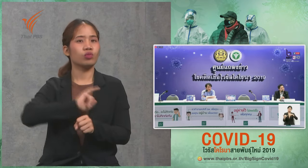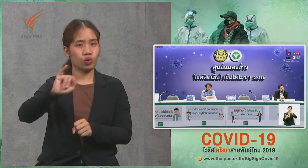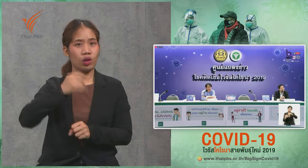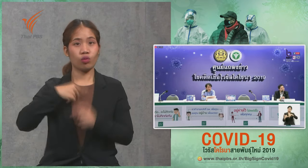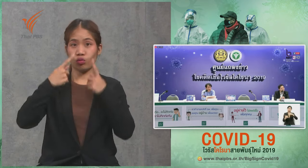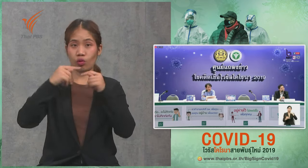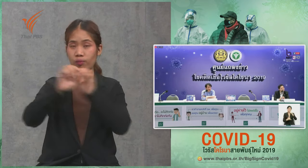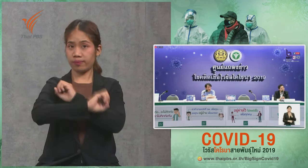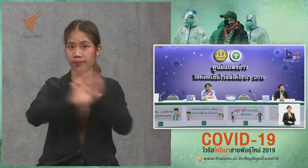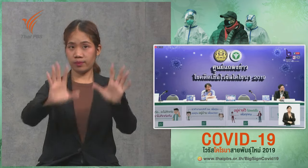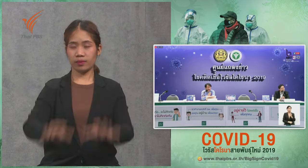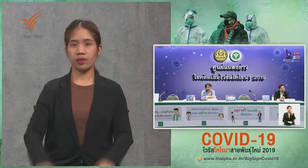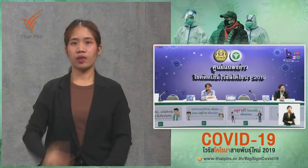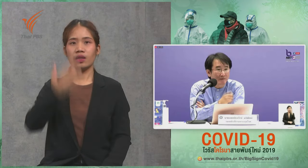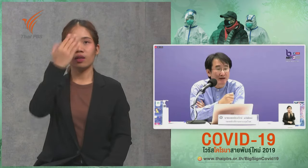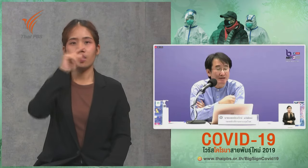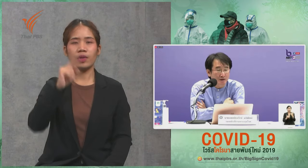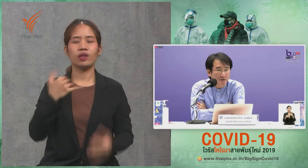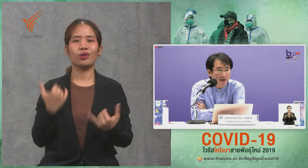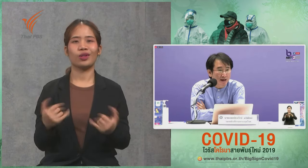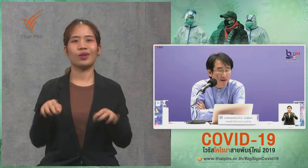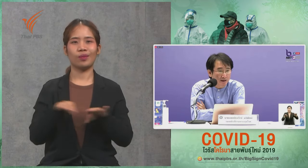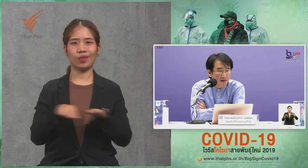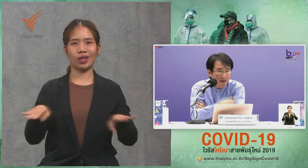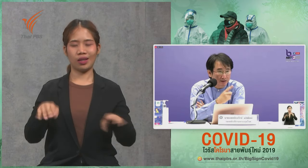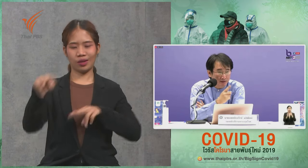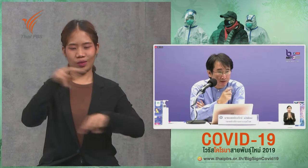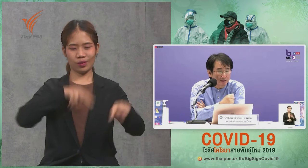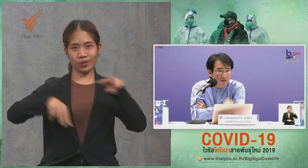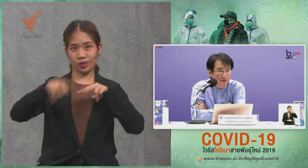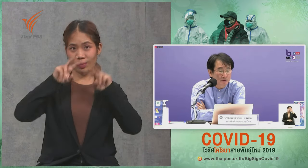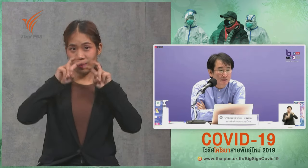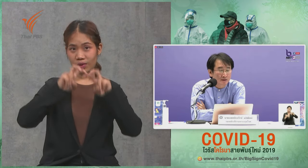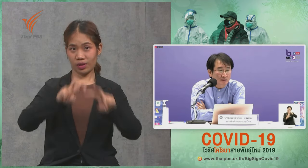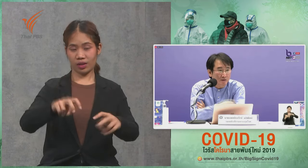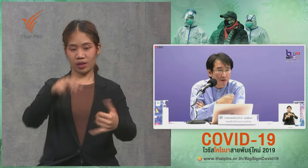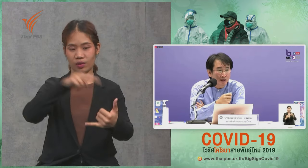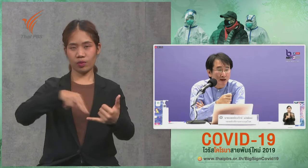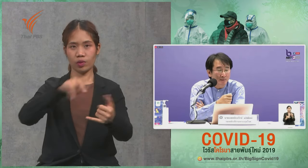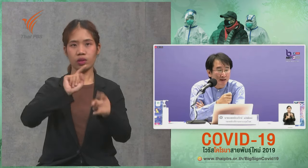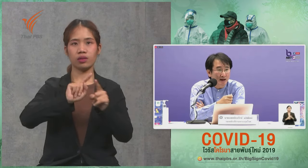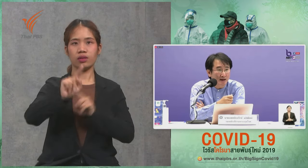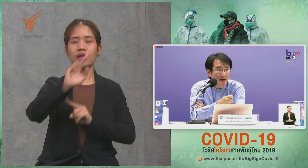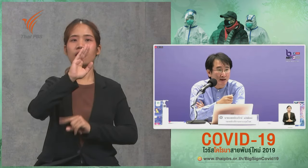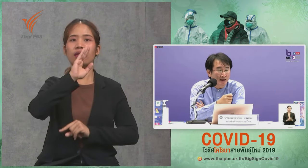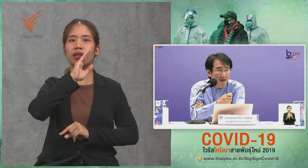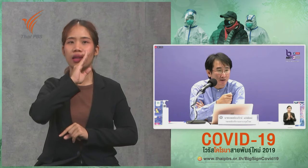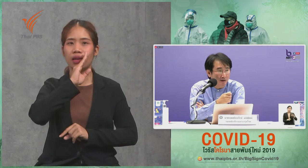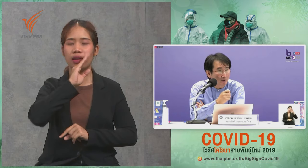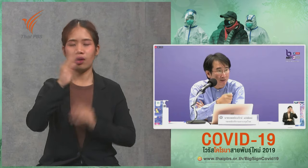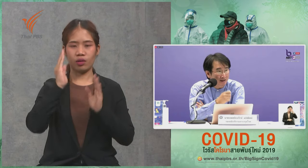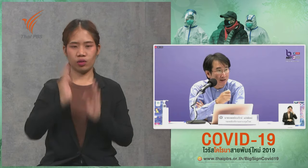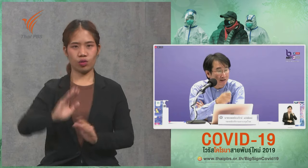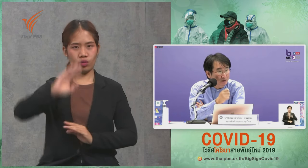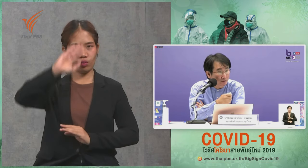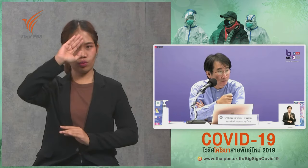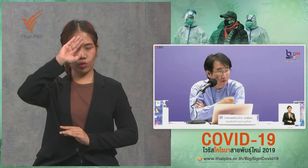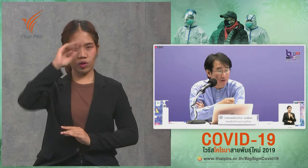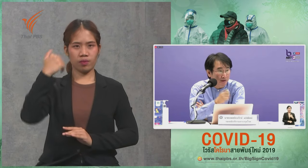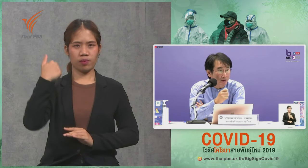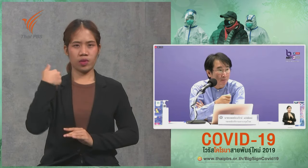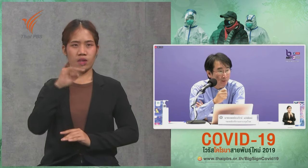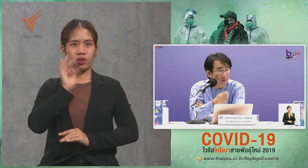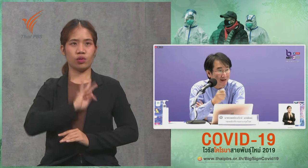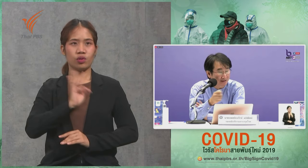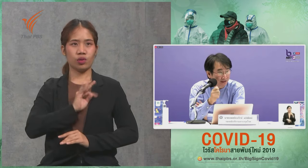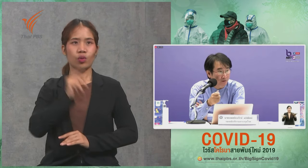ครับเพราะว่าตอนนี้มาตรฐานในการวินิจฉัยคนไข้เนี่ยอันที่หนึ่งก็คือถ้าคนไข้มีแค่อาการของระบบทางเดินหายใจส่วนบ